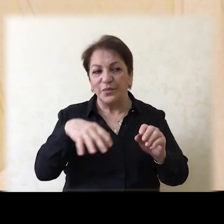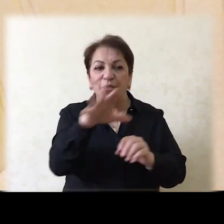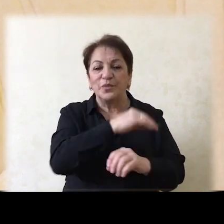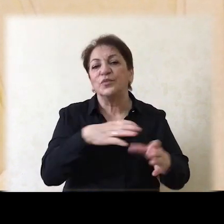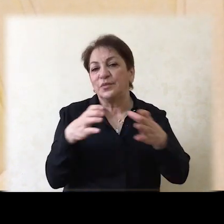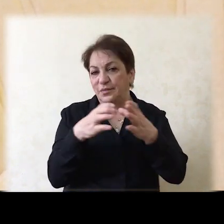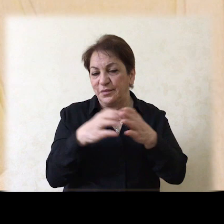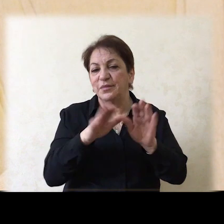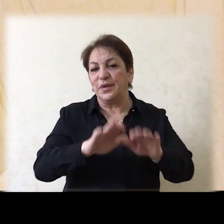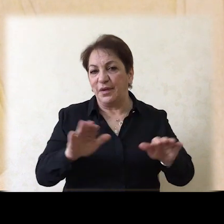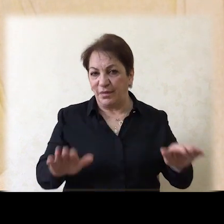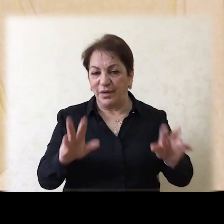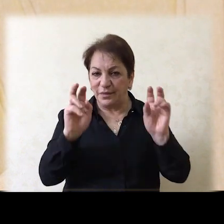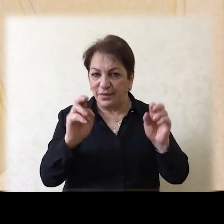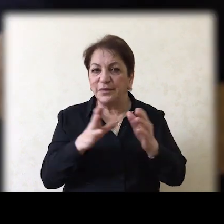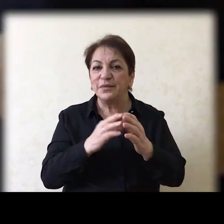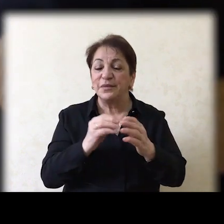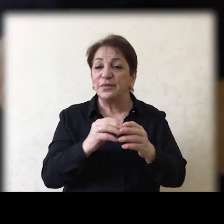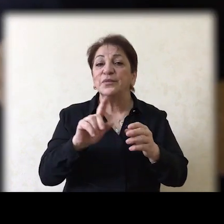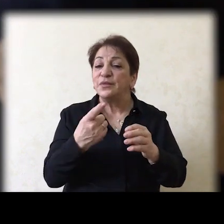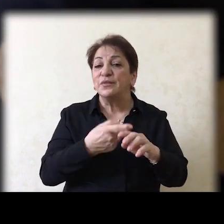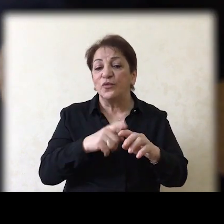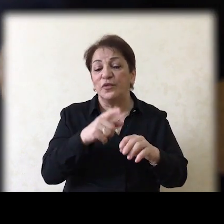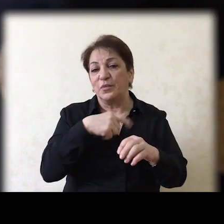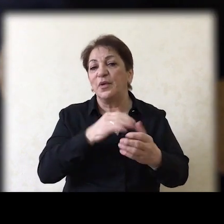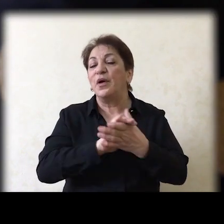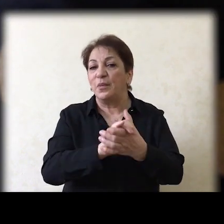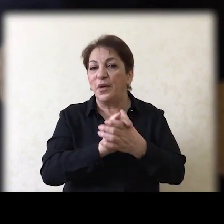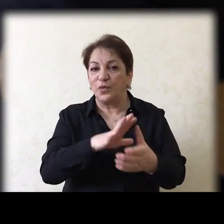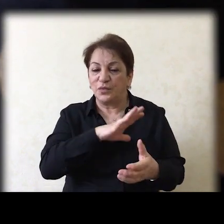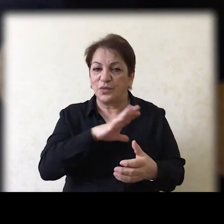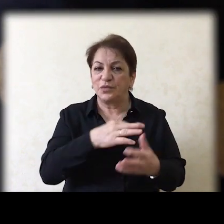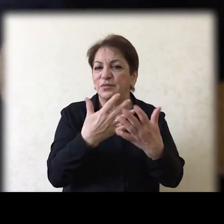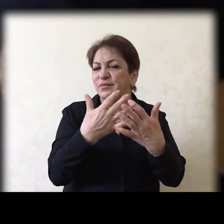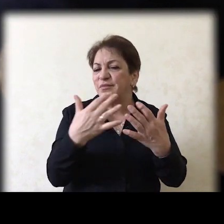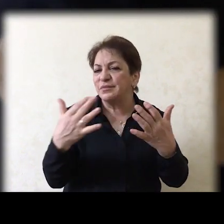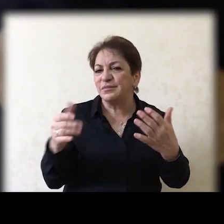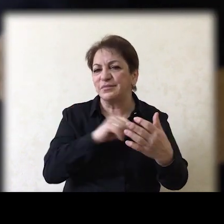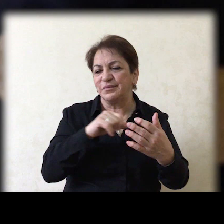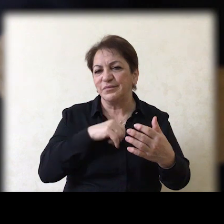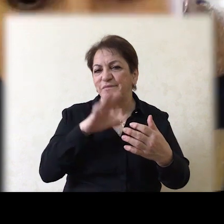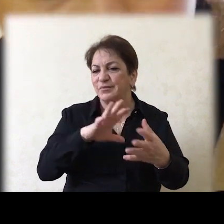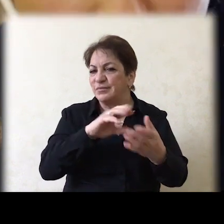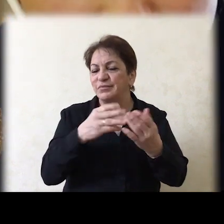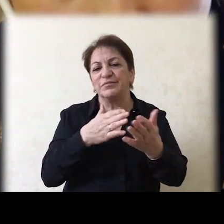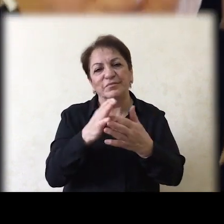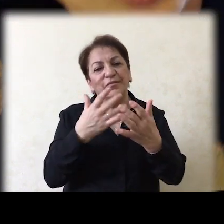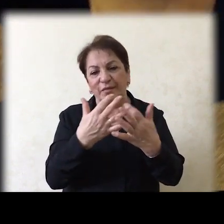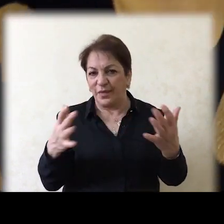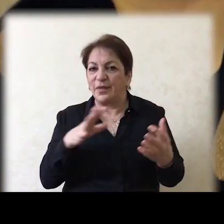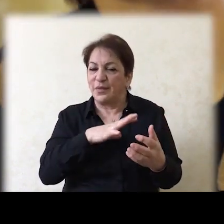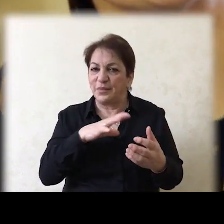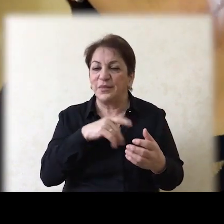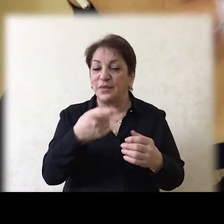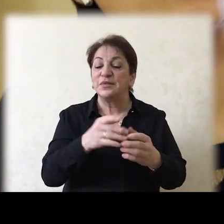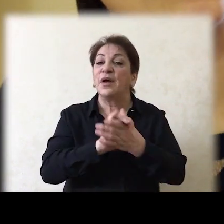կրթահամարների ողջանկակազմին եւ երեխաներին, քանի որ մեր համագործակցությունը շատ բազմաոլորտ է,